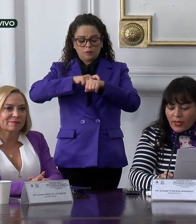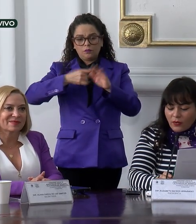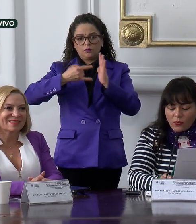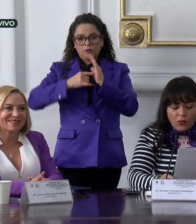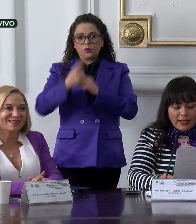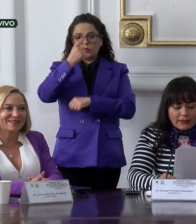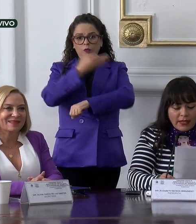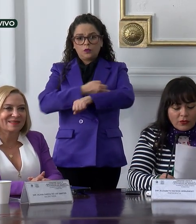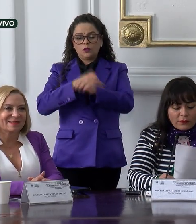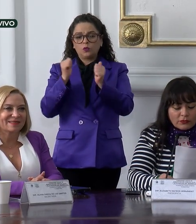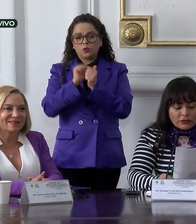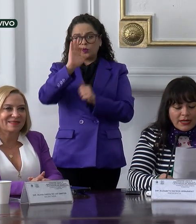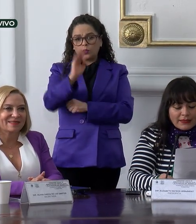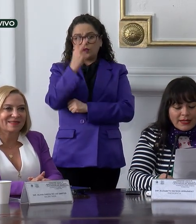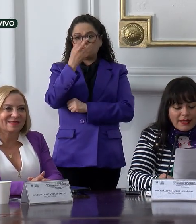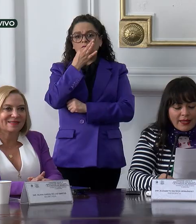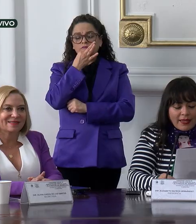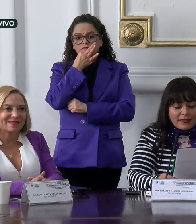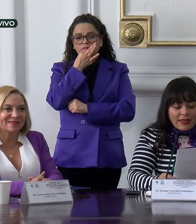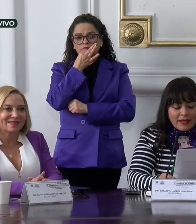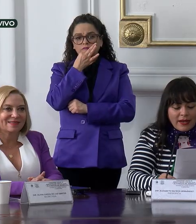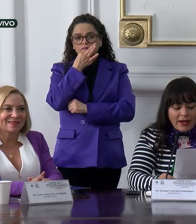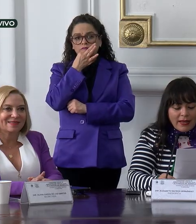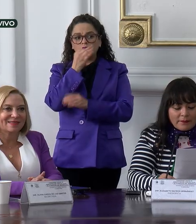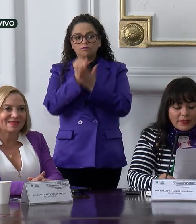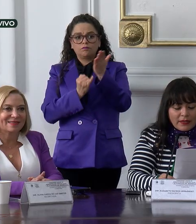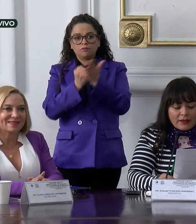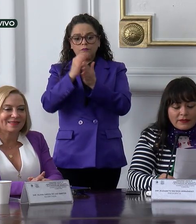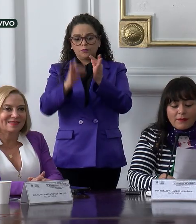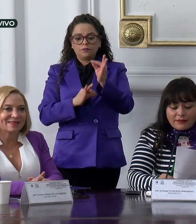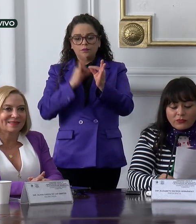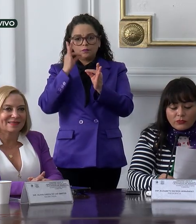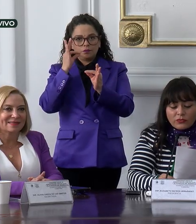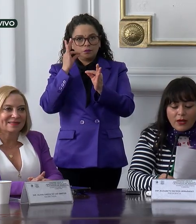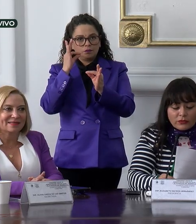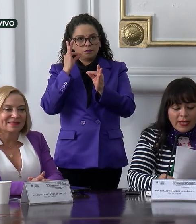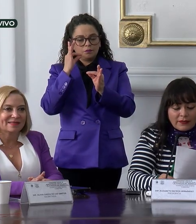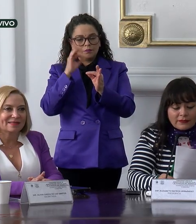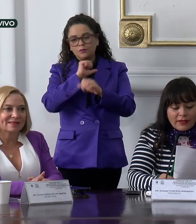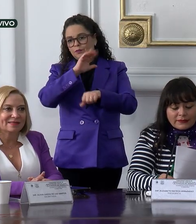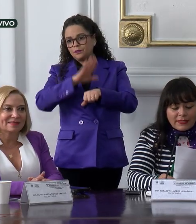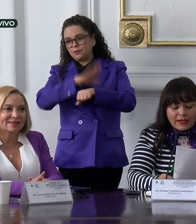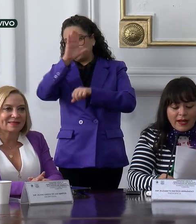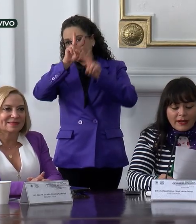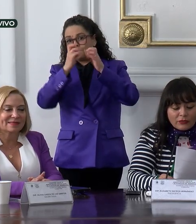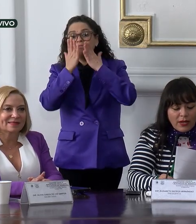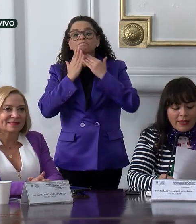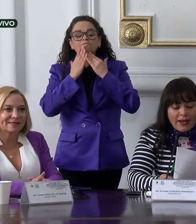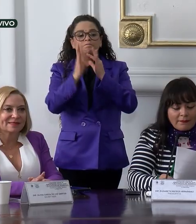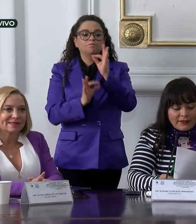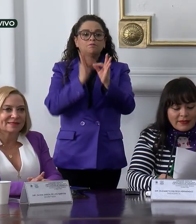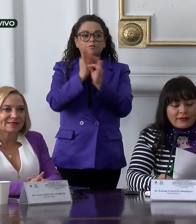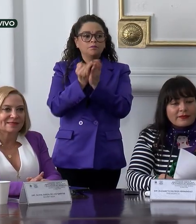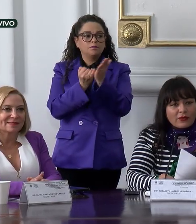la 1:42 de la tarde, se declara, y sin más asuntos que agotar, se declara